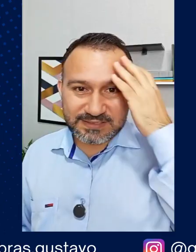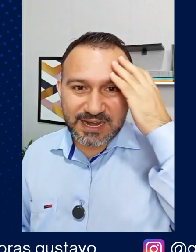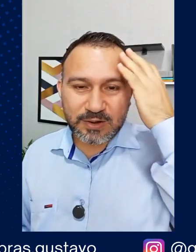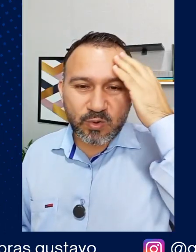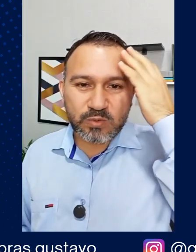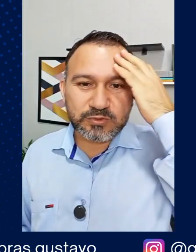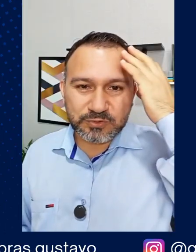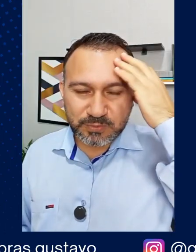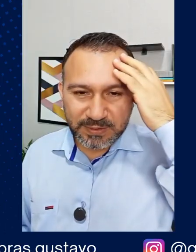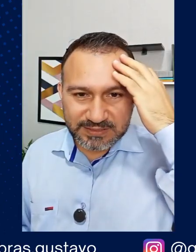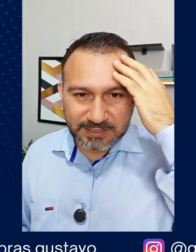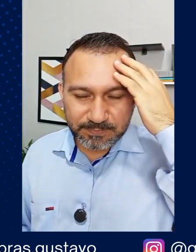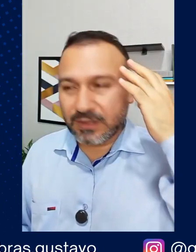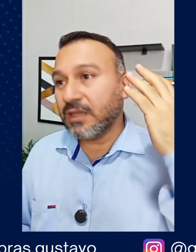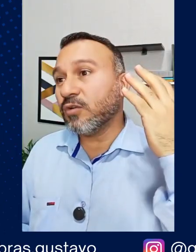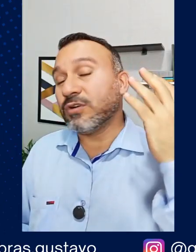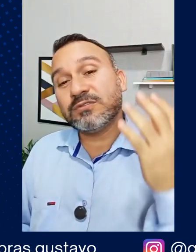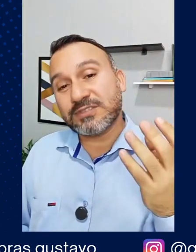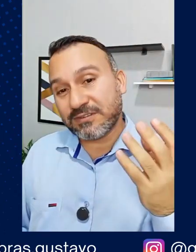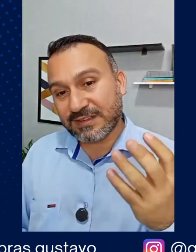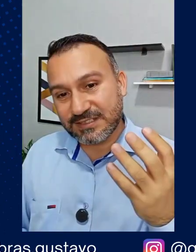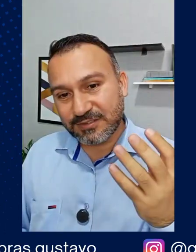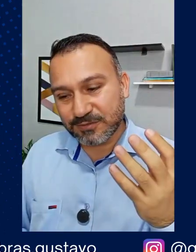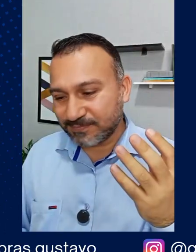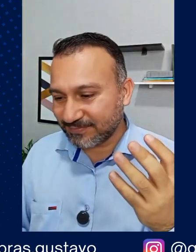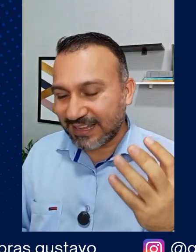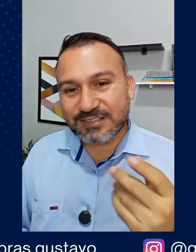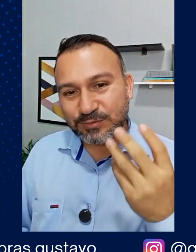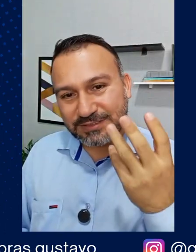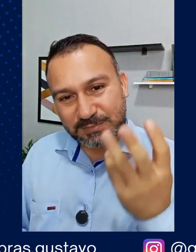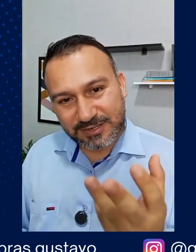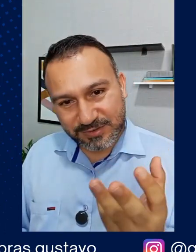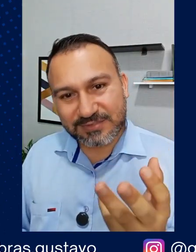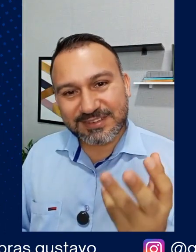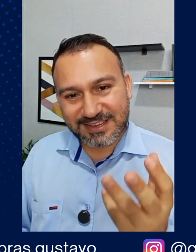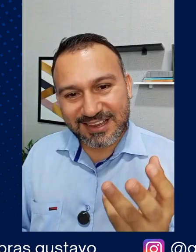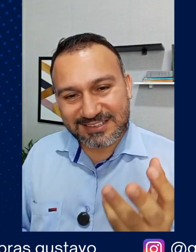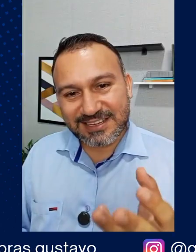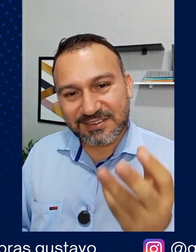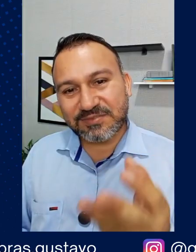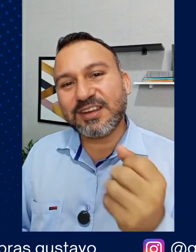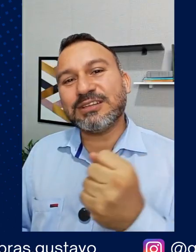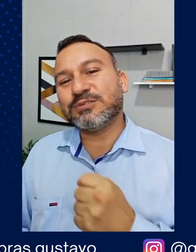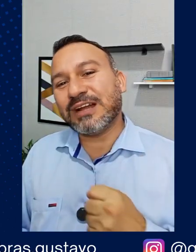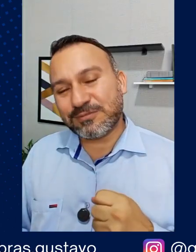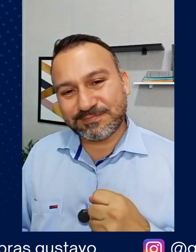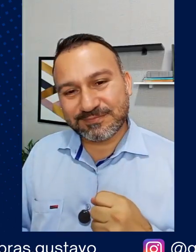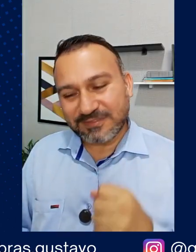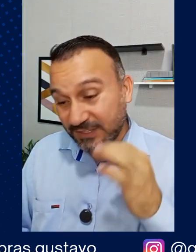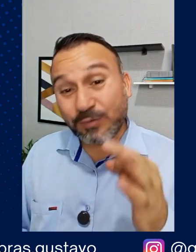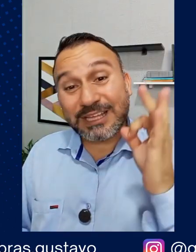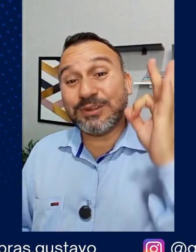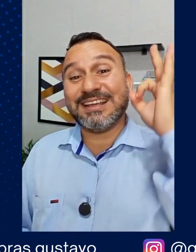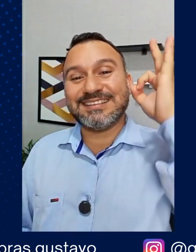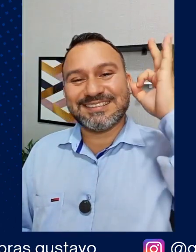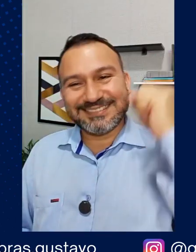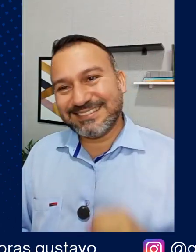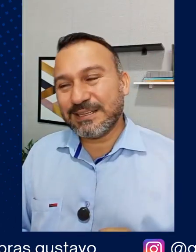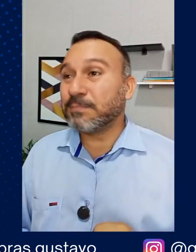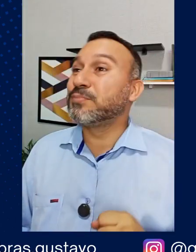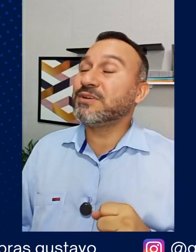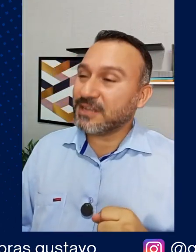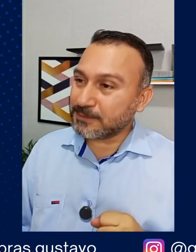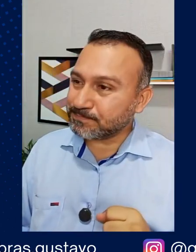você pensar como o surdo pensa. Quando você faz isso, as suas expressões faciais ficam natural, ficam